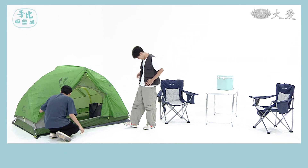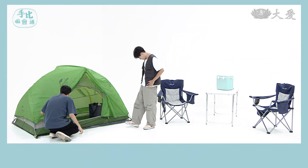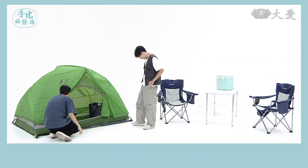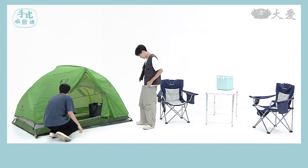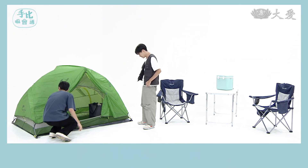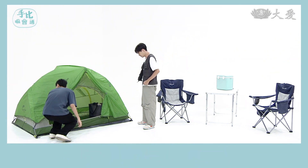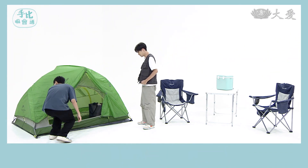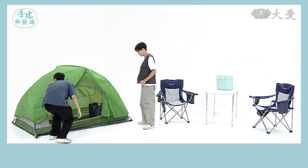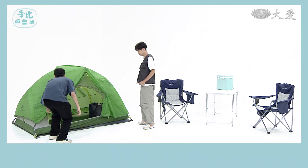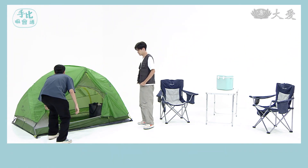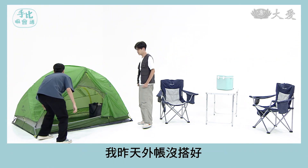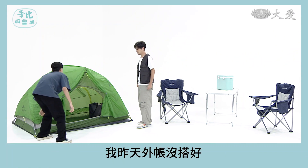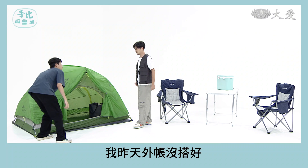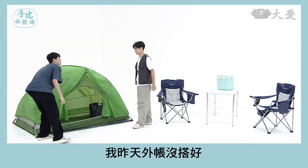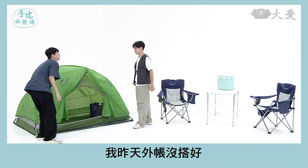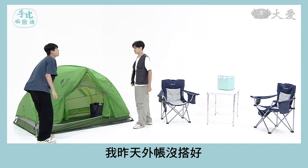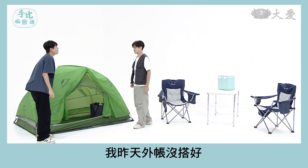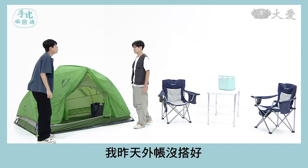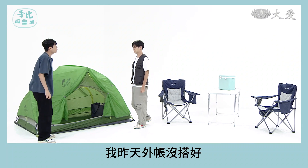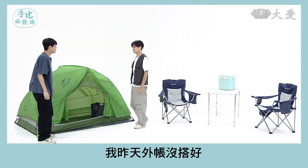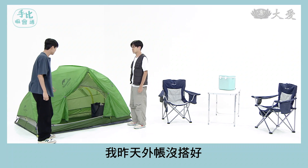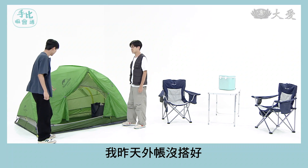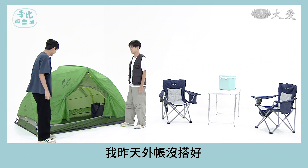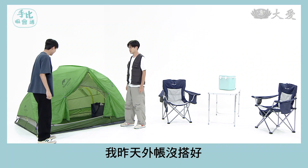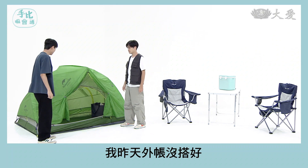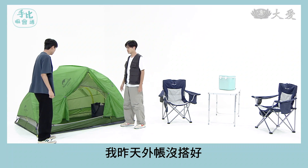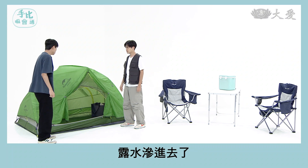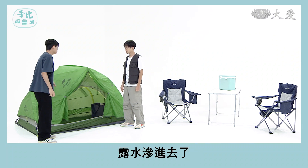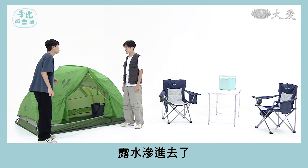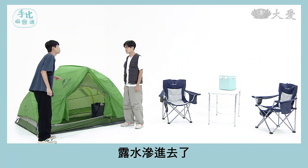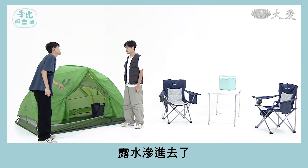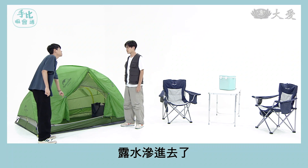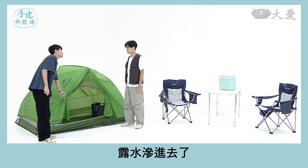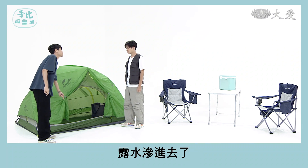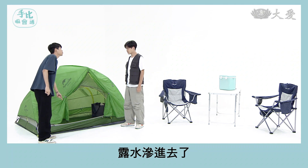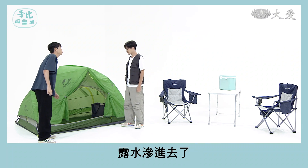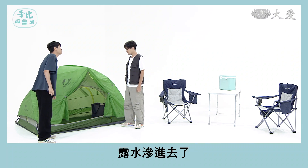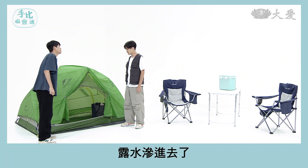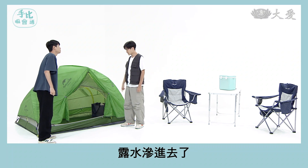啊，我昨天外帐没搭好，露水渗进去